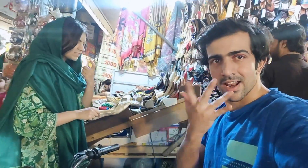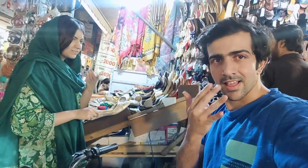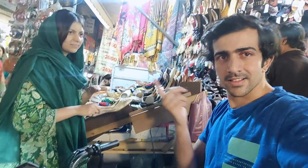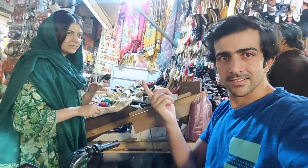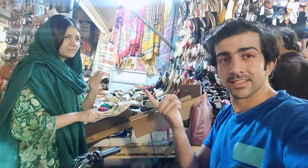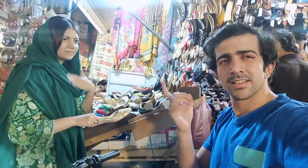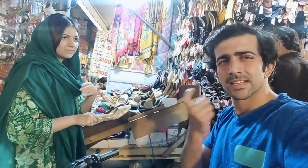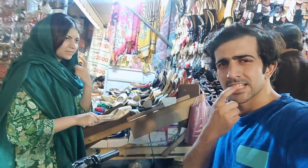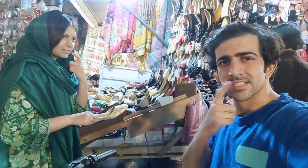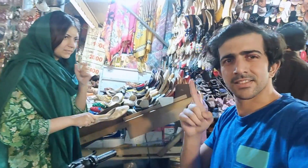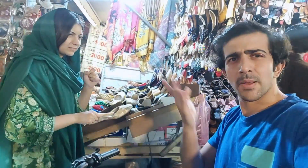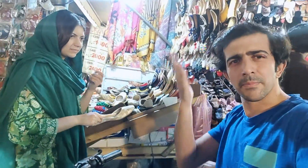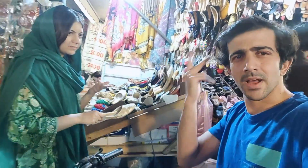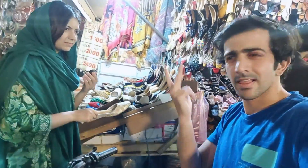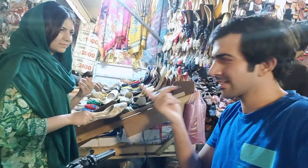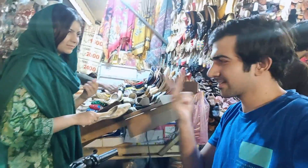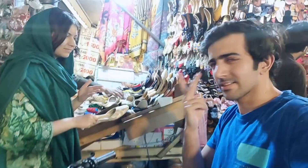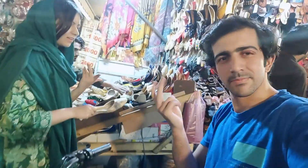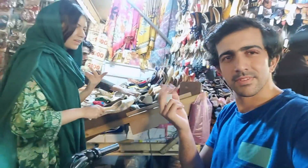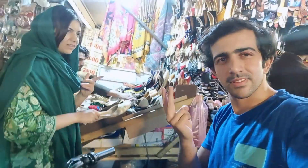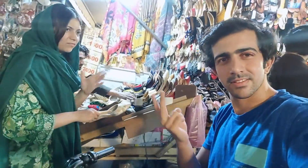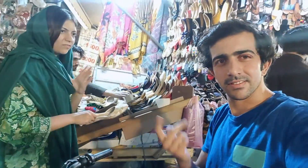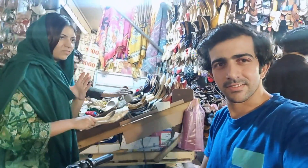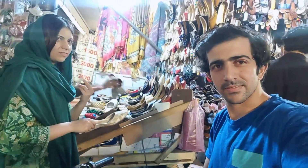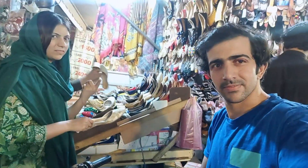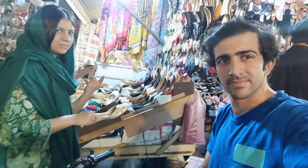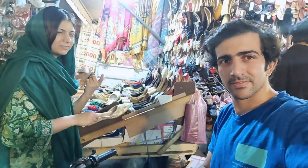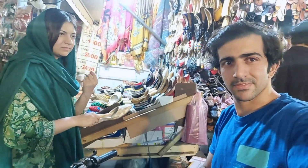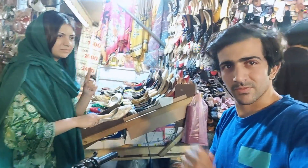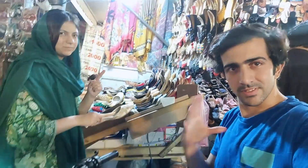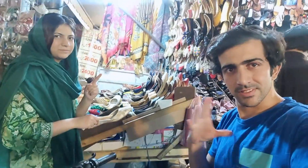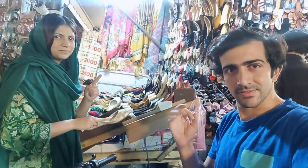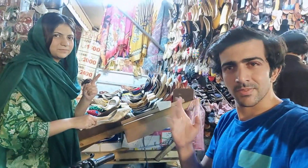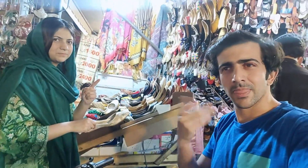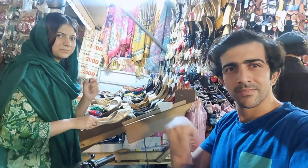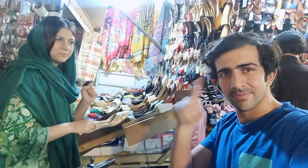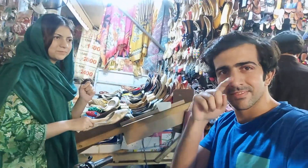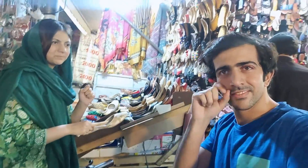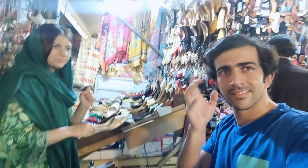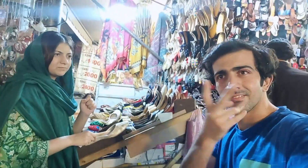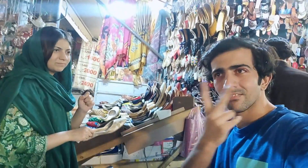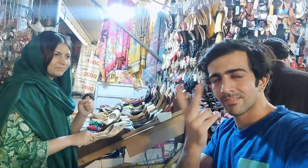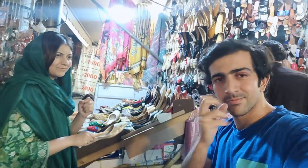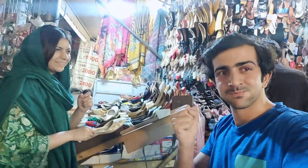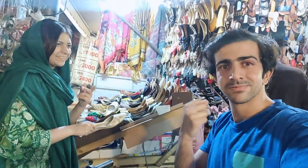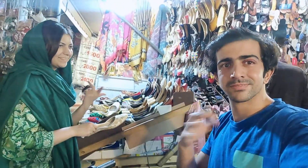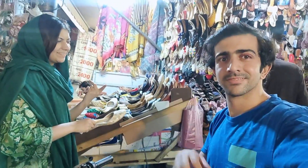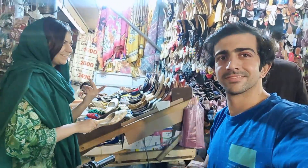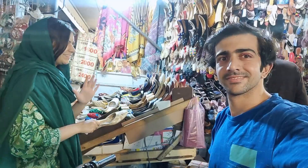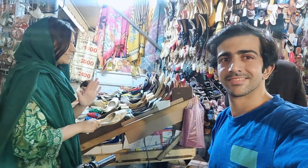तो अभी यहाँ पे कूसा देख रही है, कौन सा, नहीं वाइट कपड़ों के साथ तो मैं मल्टी कलर नहीं पहनूंगी। देख लो कोई और, सारे देख रहे हैं कि ये